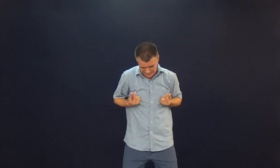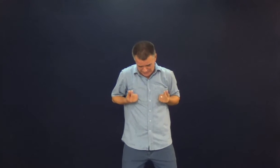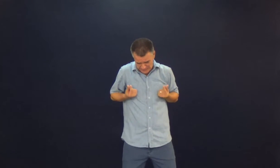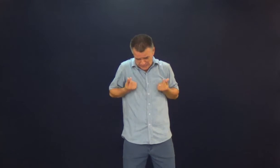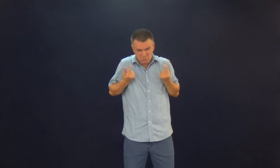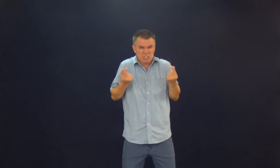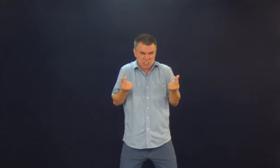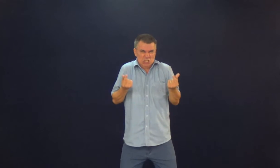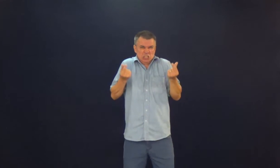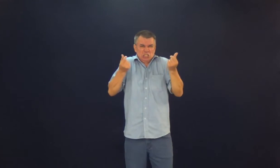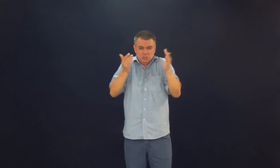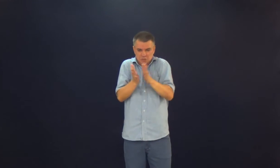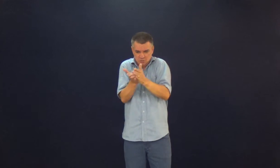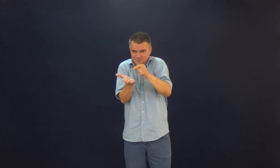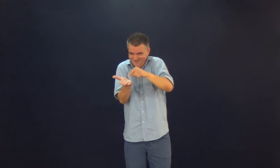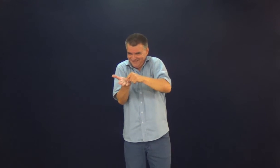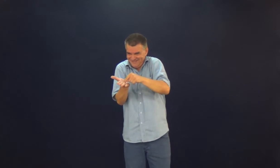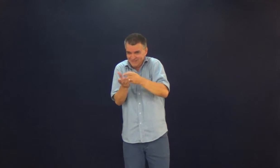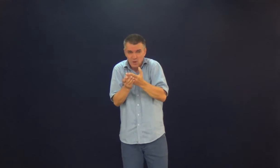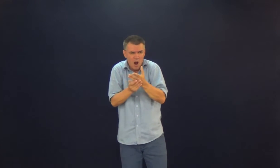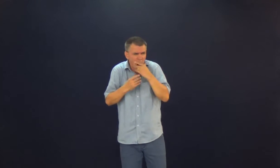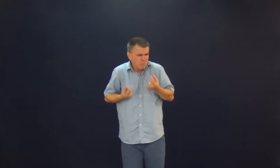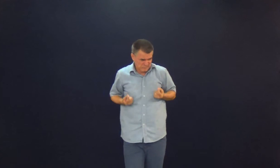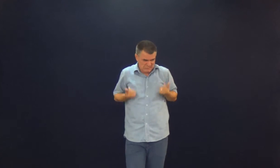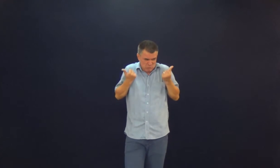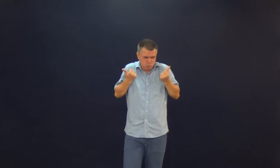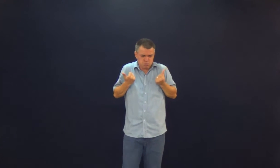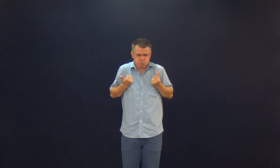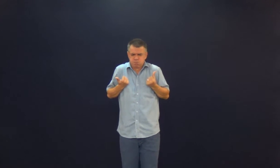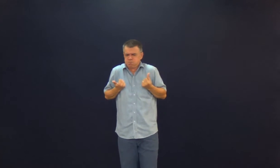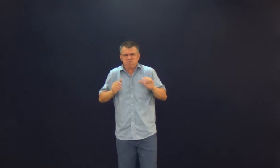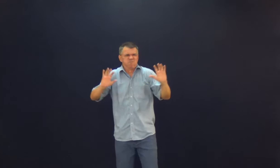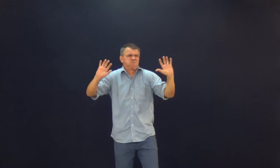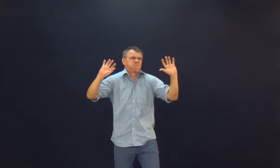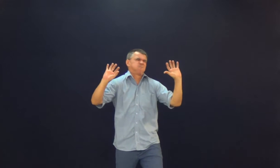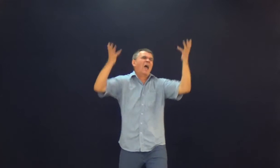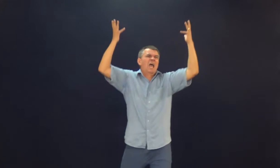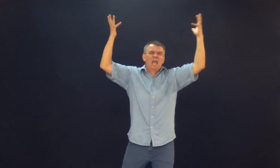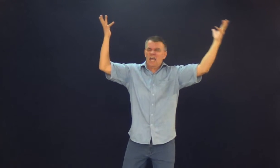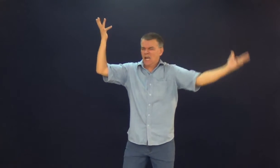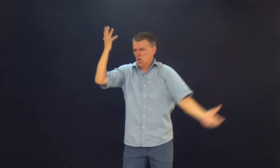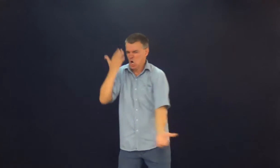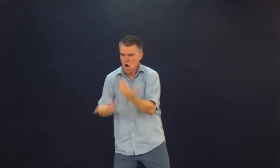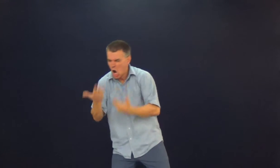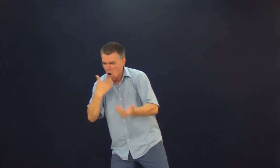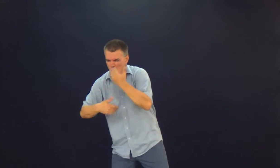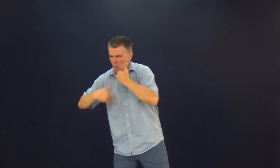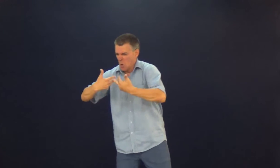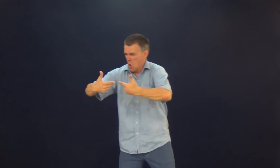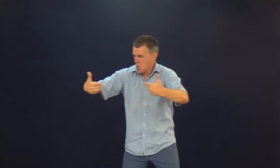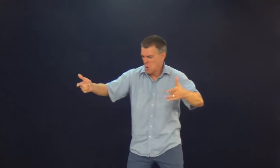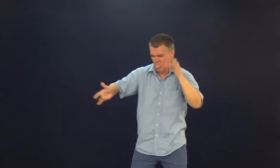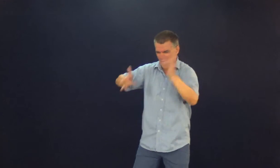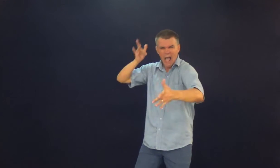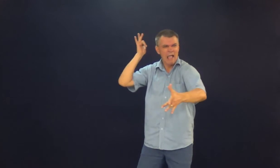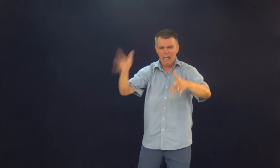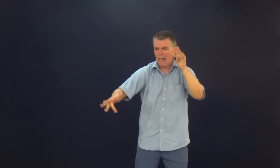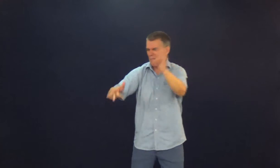segundo aquela história do homem rico né obra de deus explica a festas